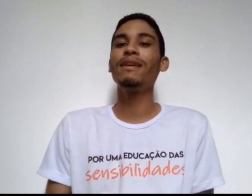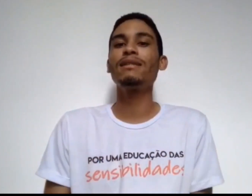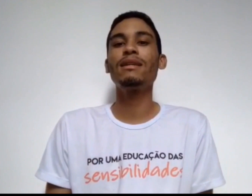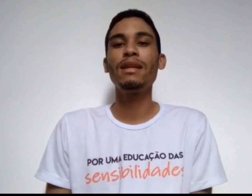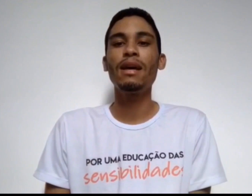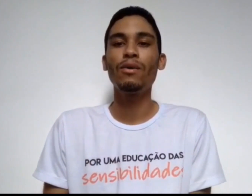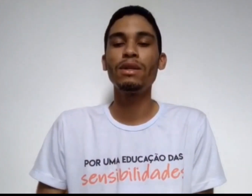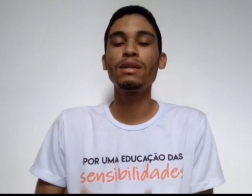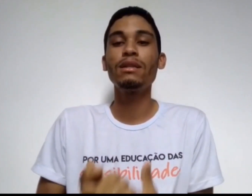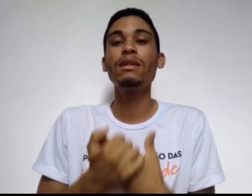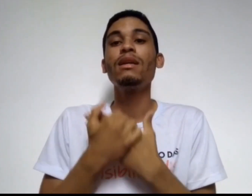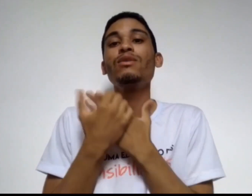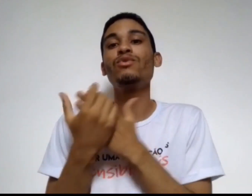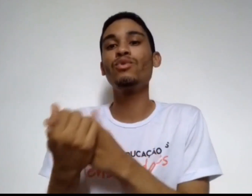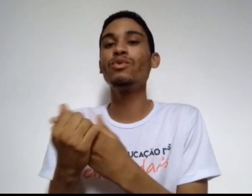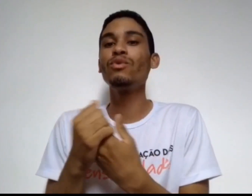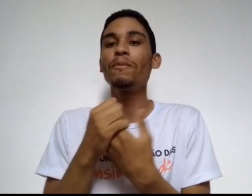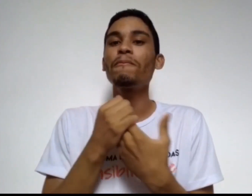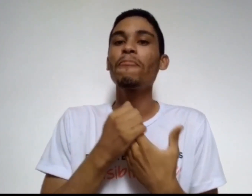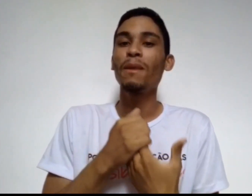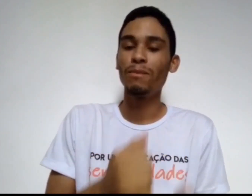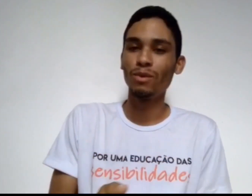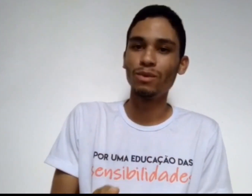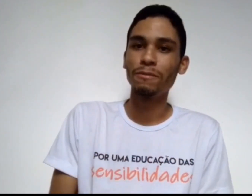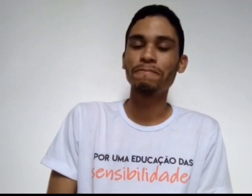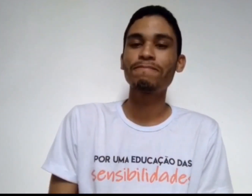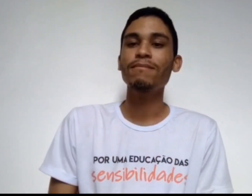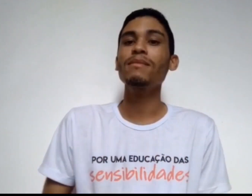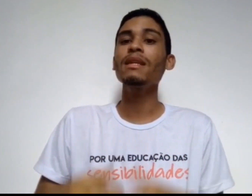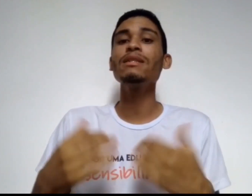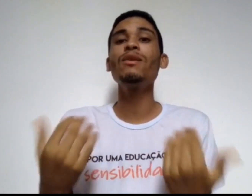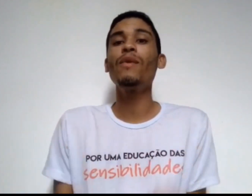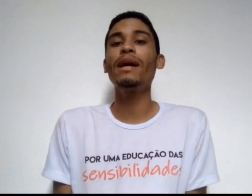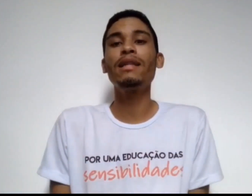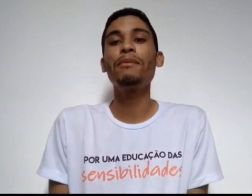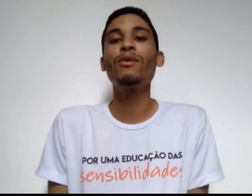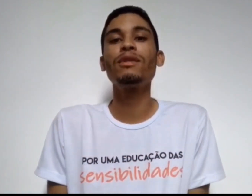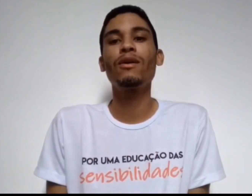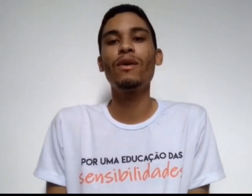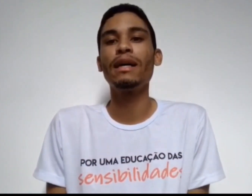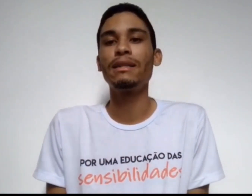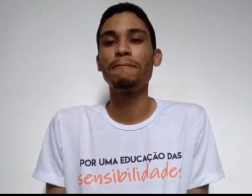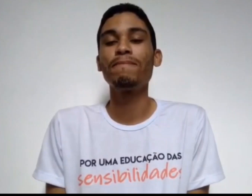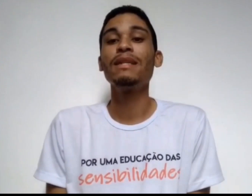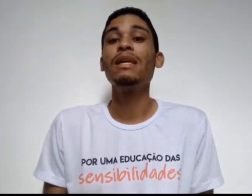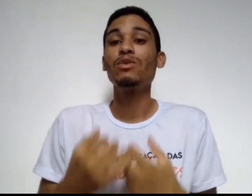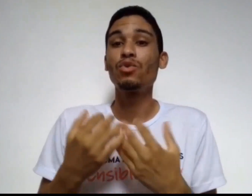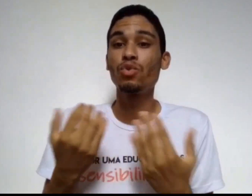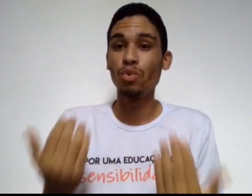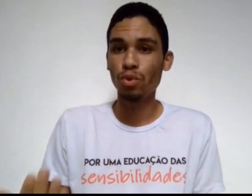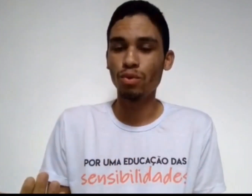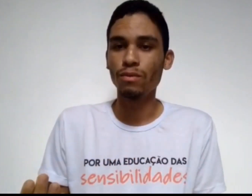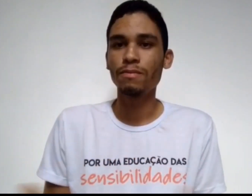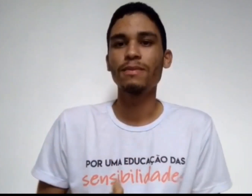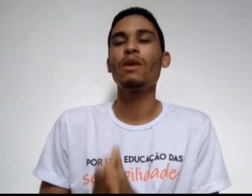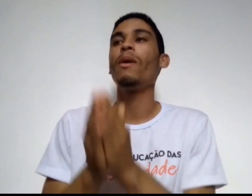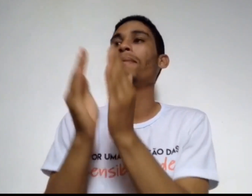essa ideia errônea de surdo-mudo. Então, qual é a terminologia correta? Surdo. Uma